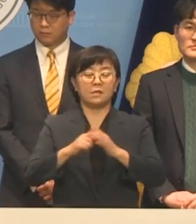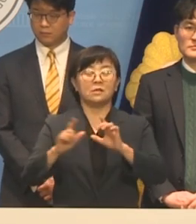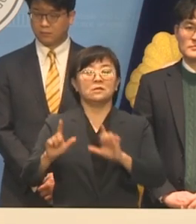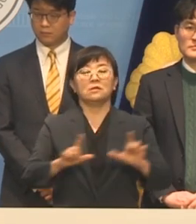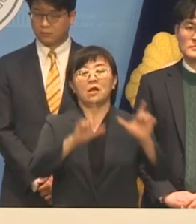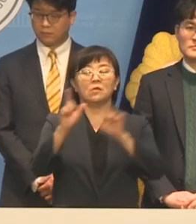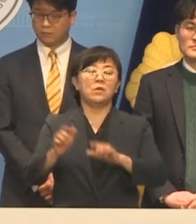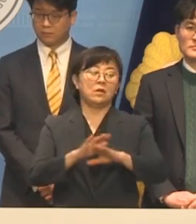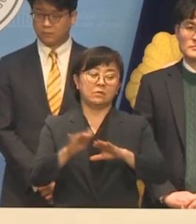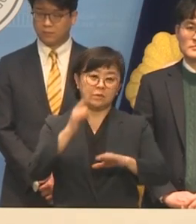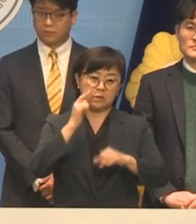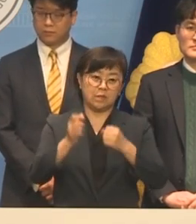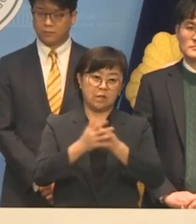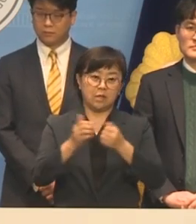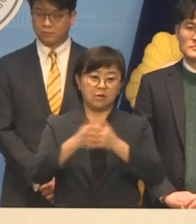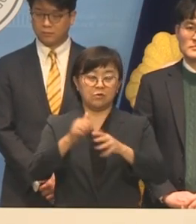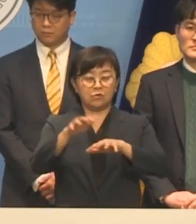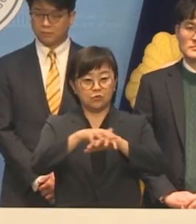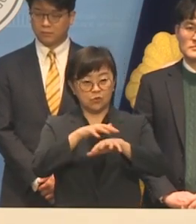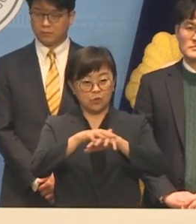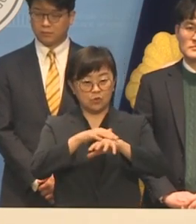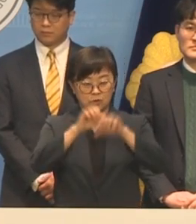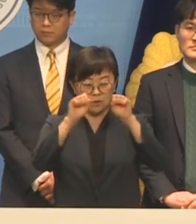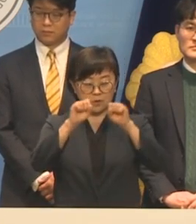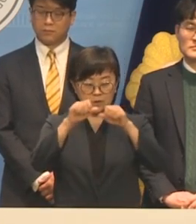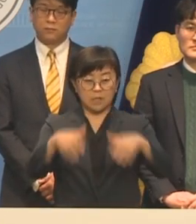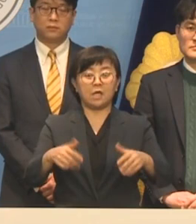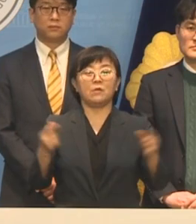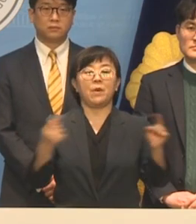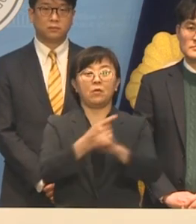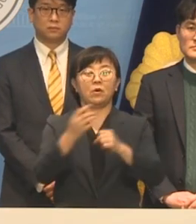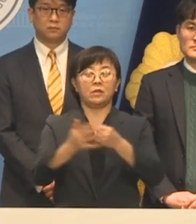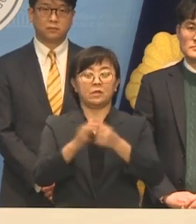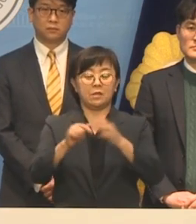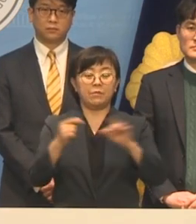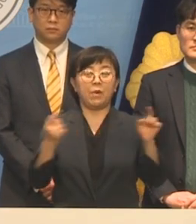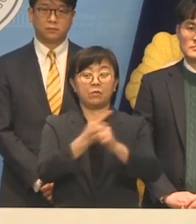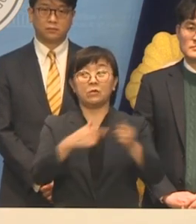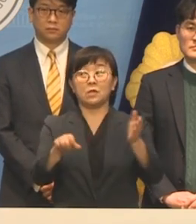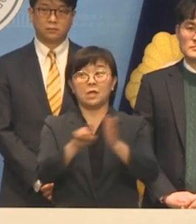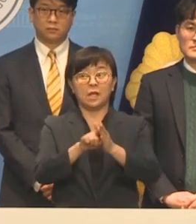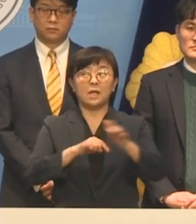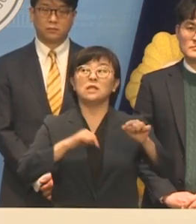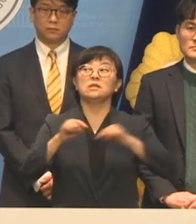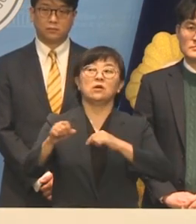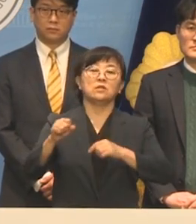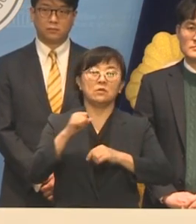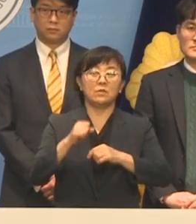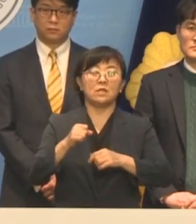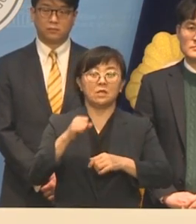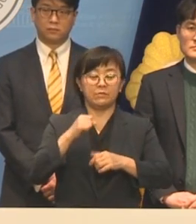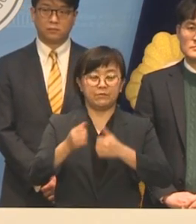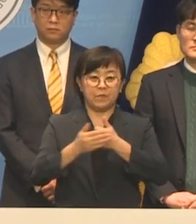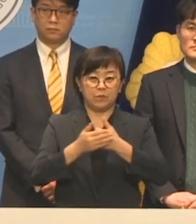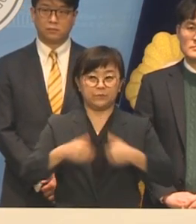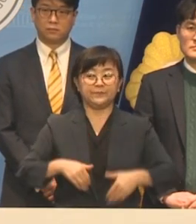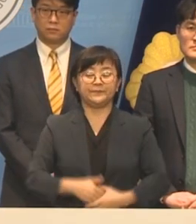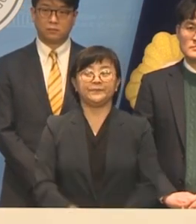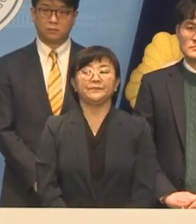수 없습니다. 구조적 시스템 자체를 바꿔야 하고 따라 이 시스템을 바꾸려는 정치 세력이 힘을 얻어야